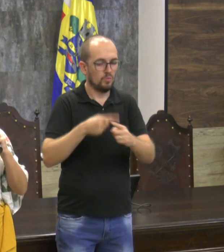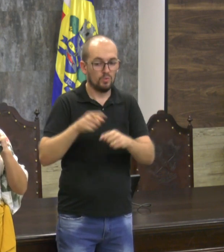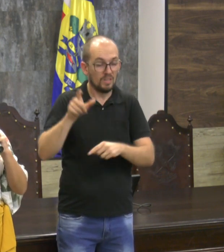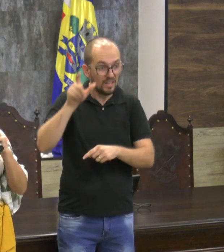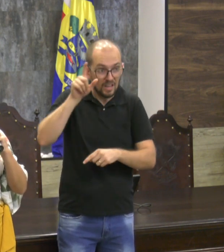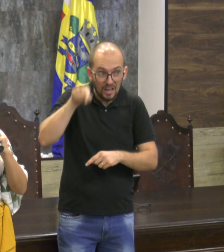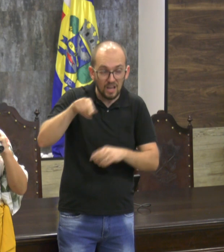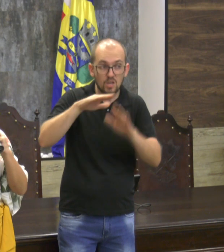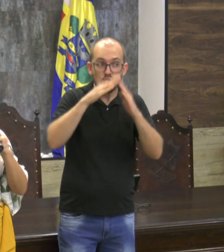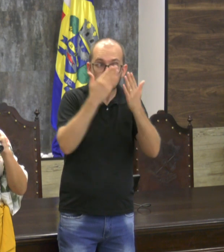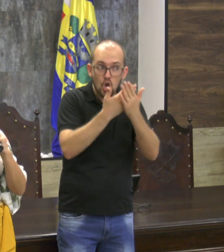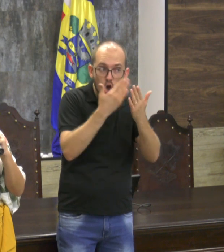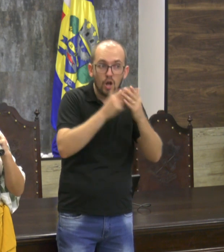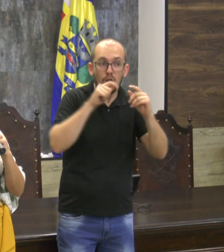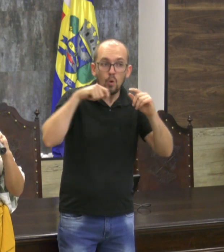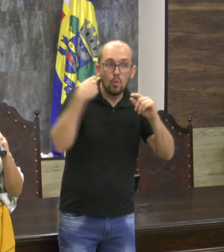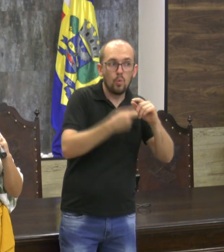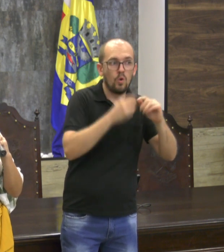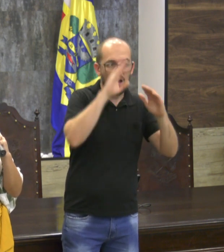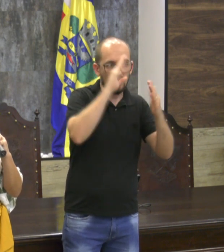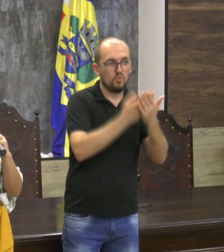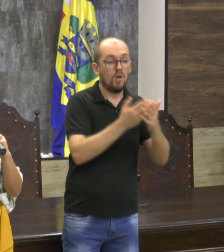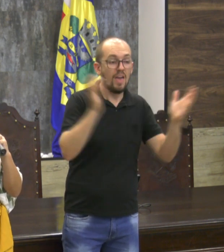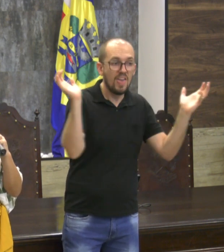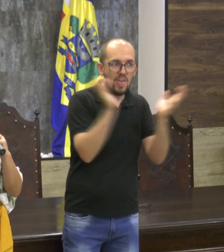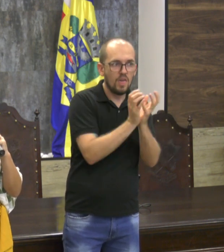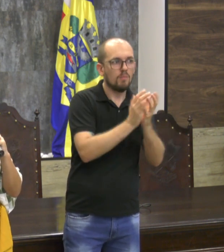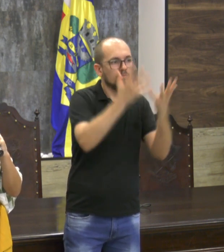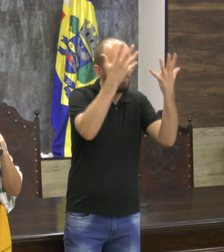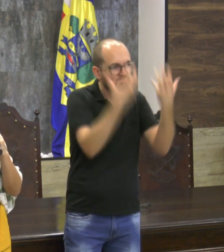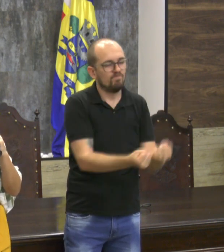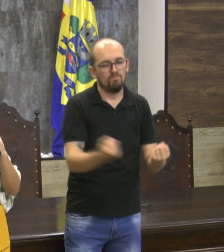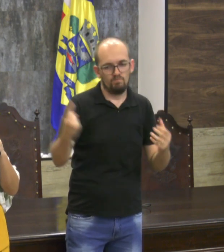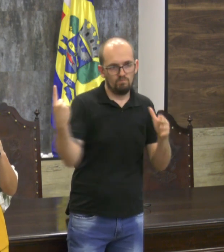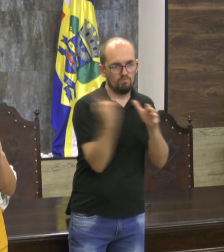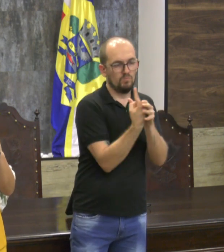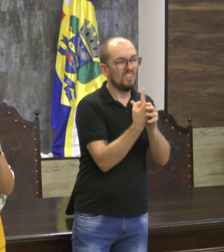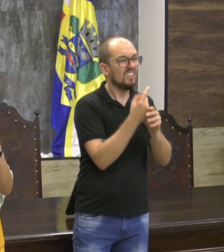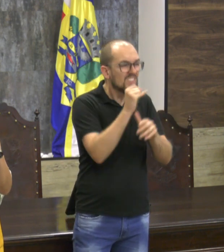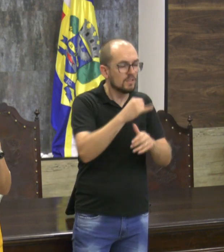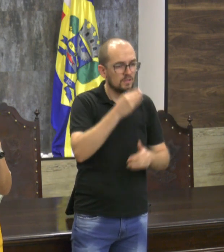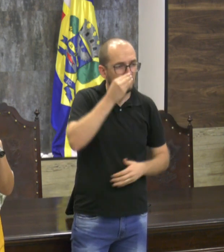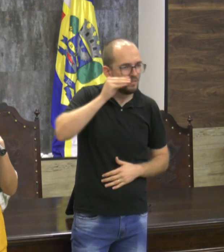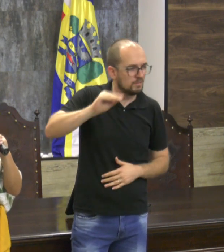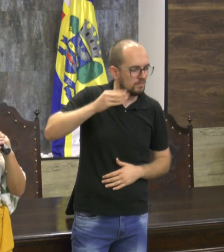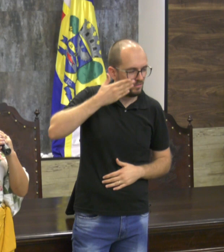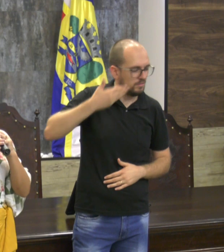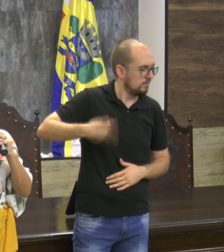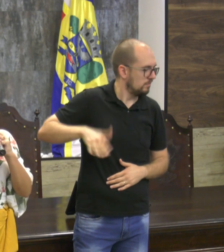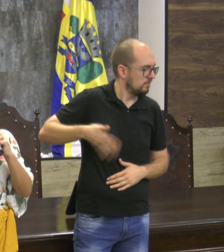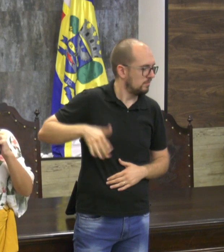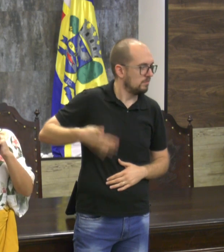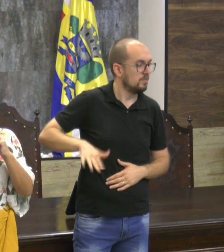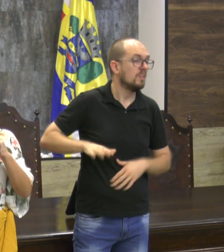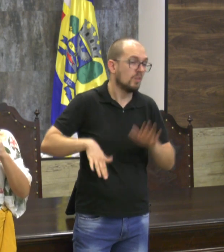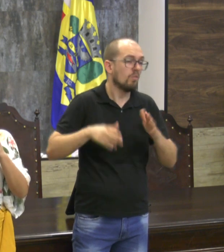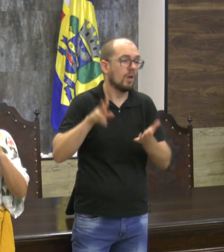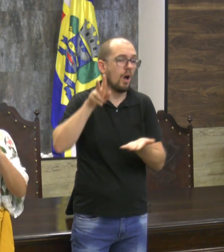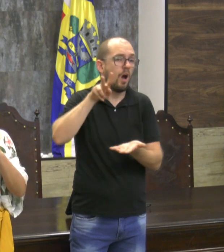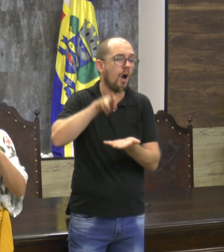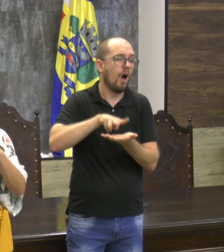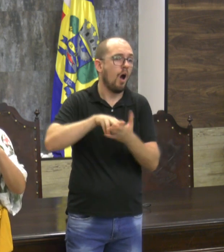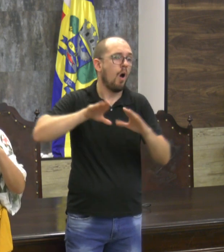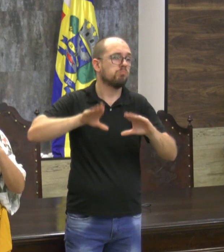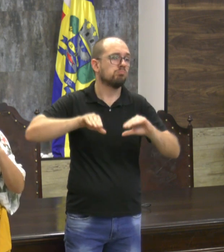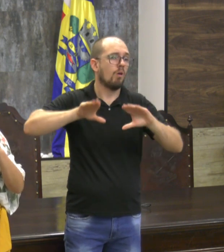escola acreditou, gente, uma equipe acreditou nessa criança. Tá? Se a gente não tivesse acreditado, talvez ele estivesse deitadinho no